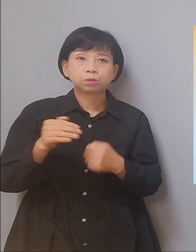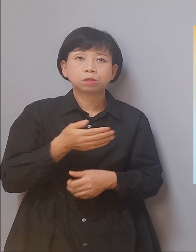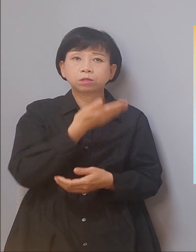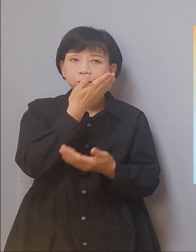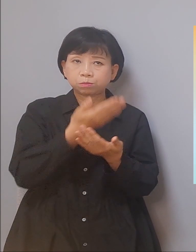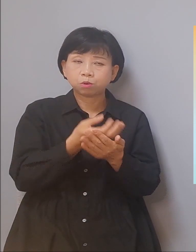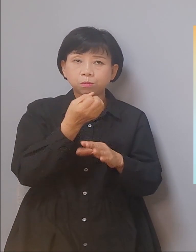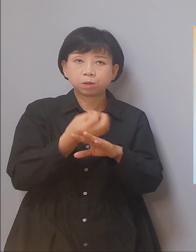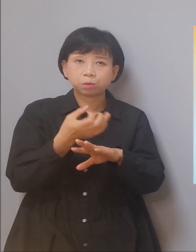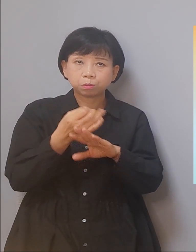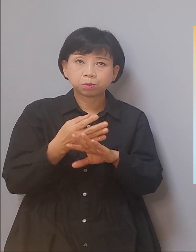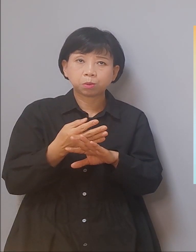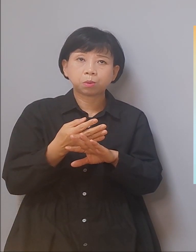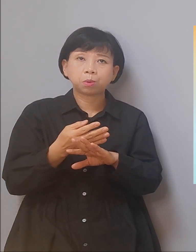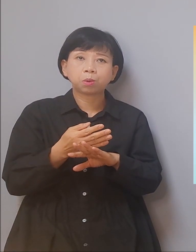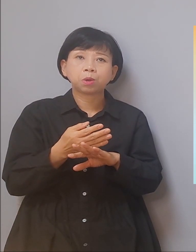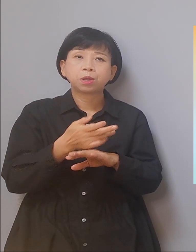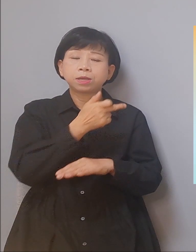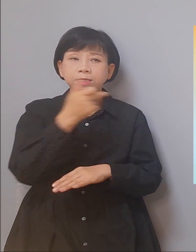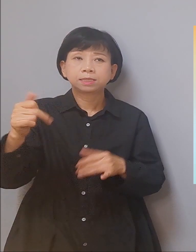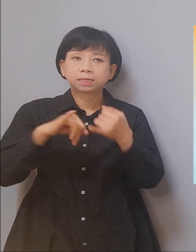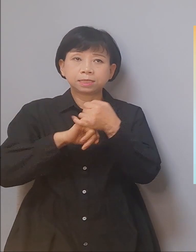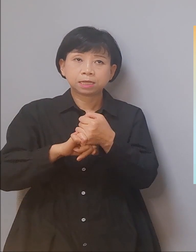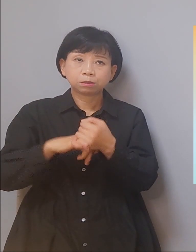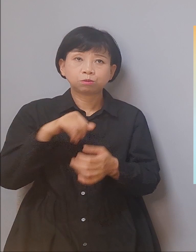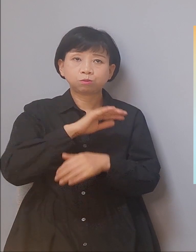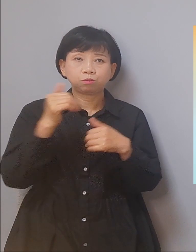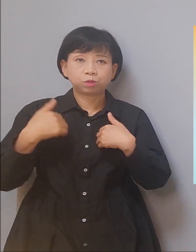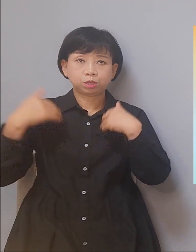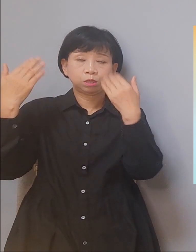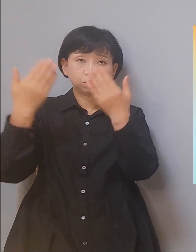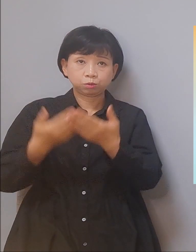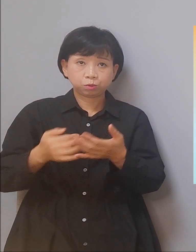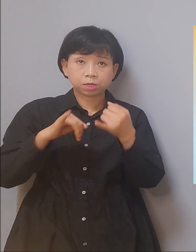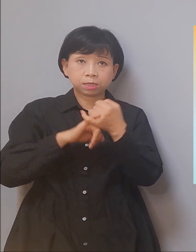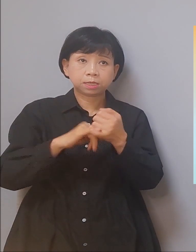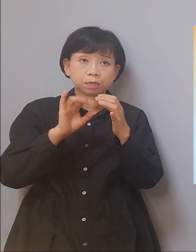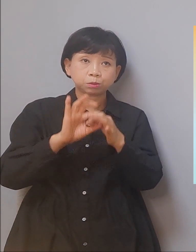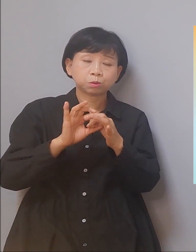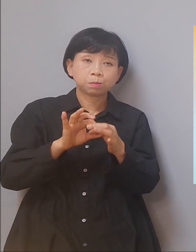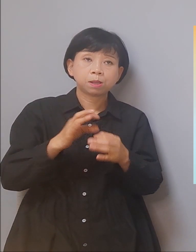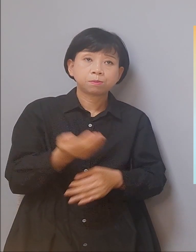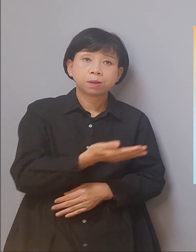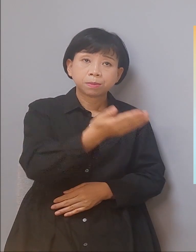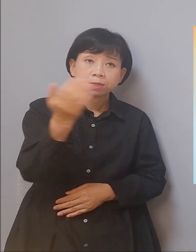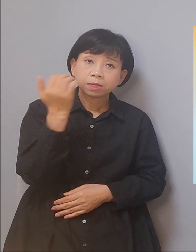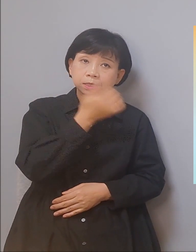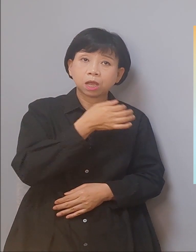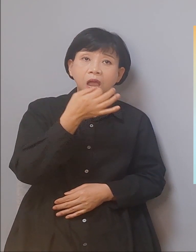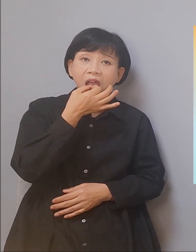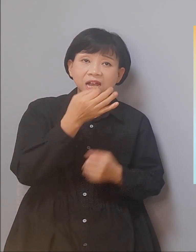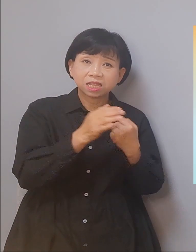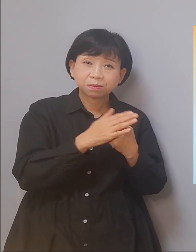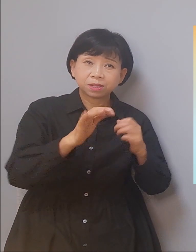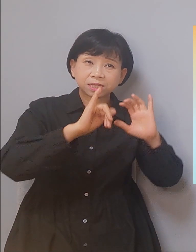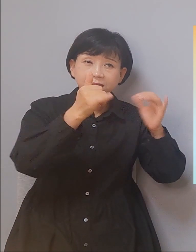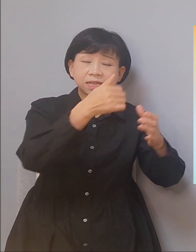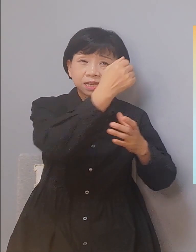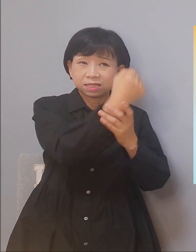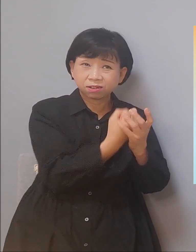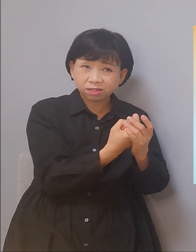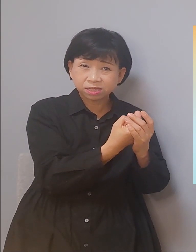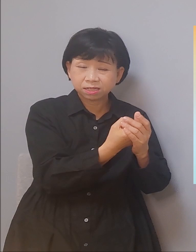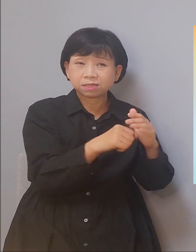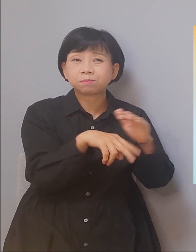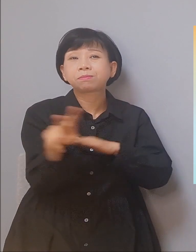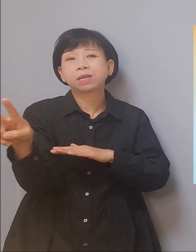이로써 그 보배롭고 지극히 큰 약속을 우리에게 주사 이 약속으로 말미암아 너희가 정욕